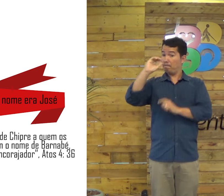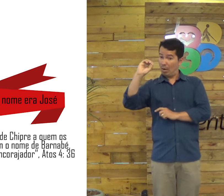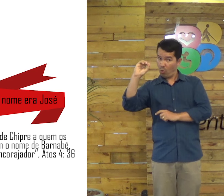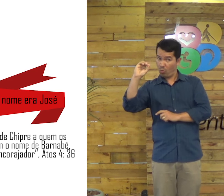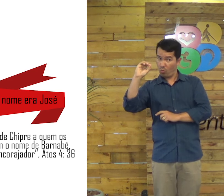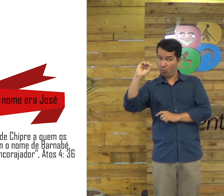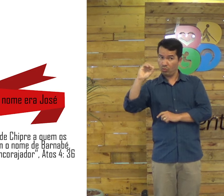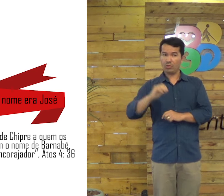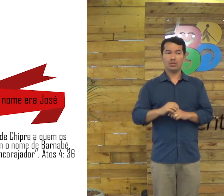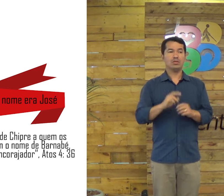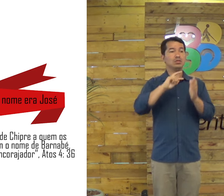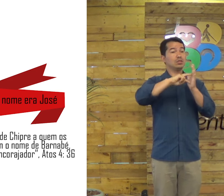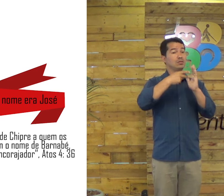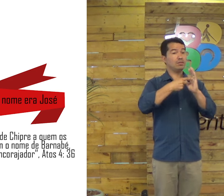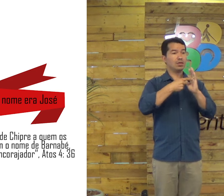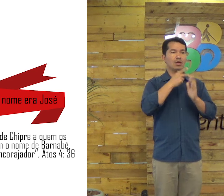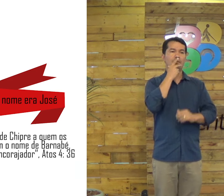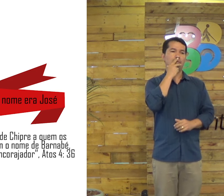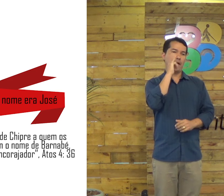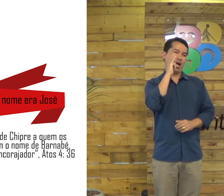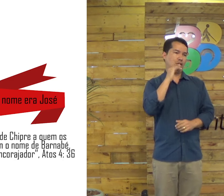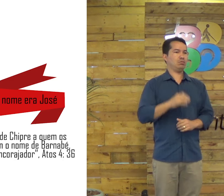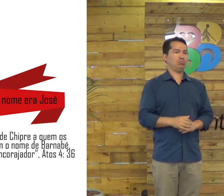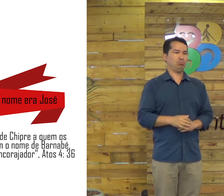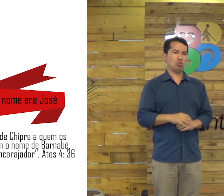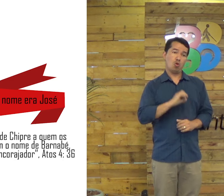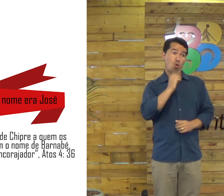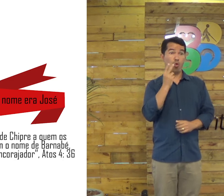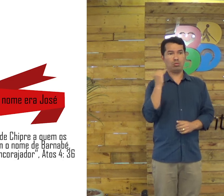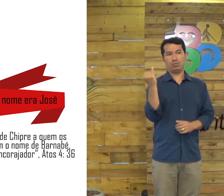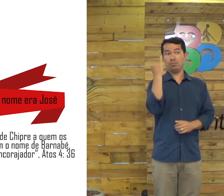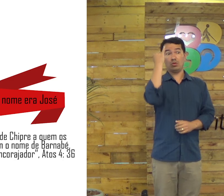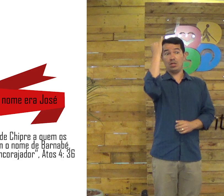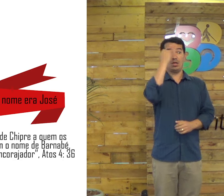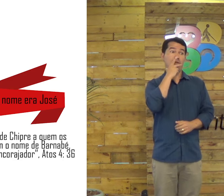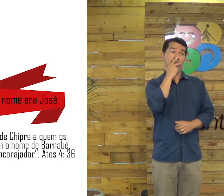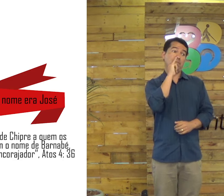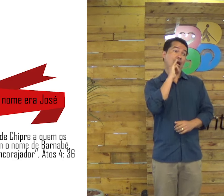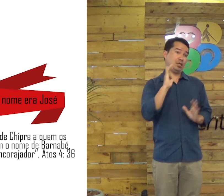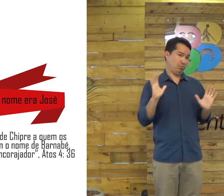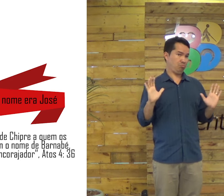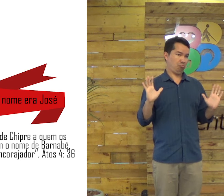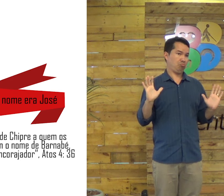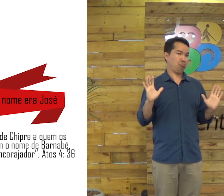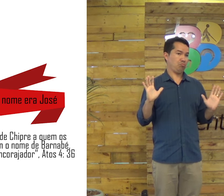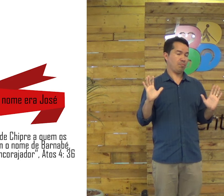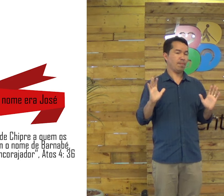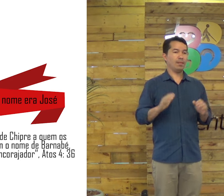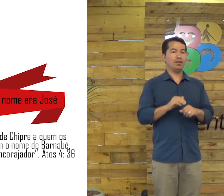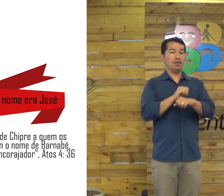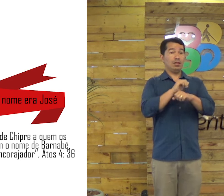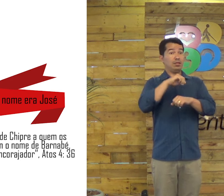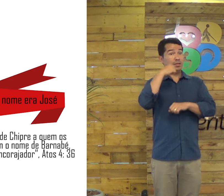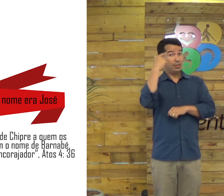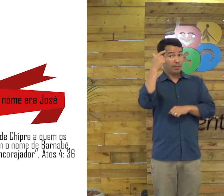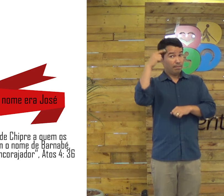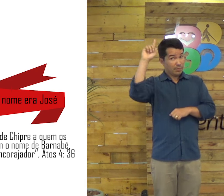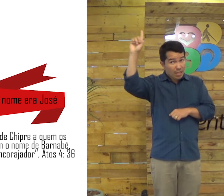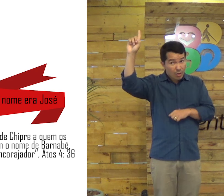Abraão. Que significa pai. Ou, importante pai. Depois,